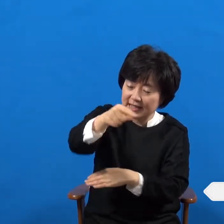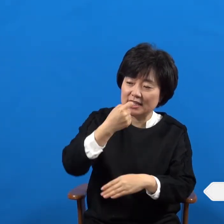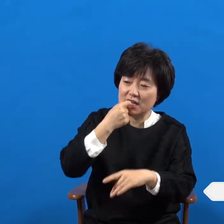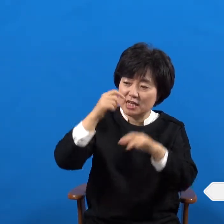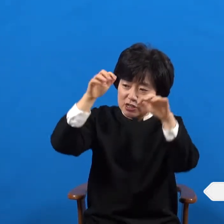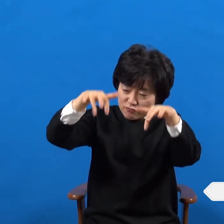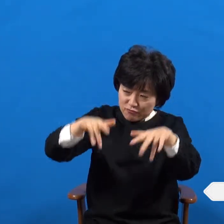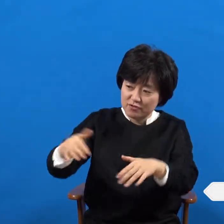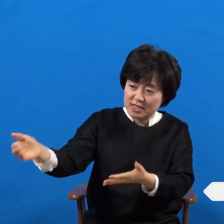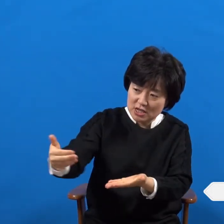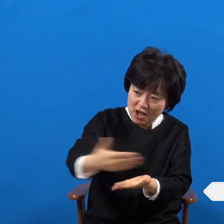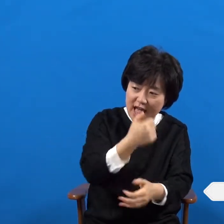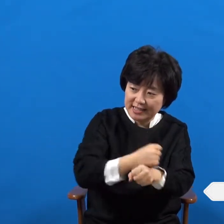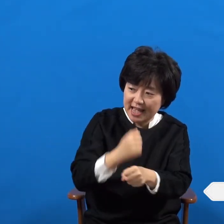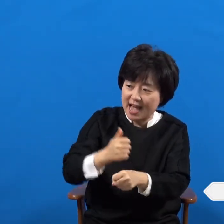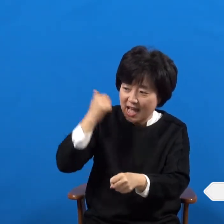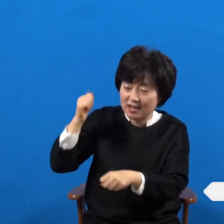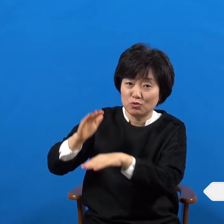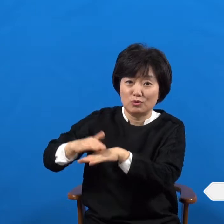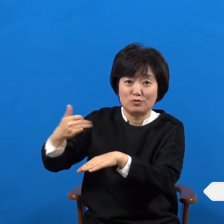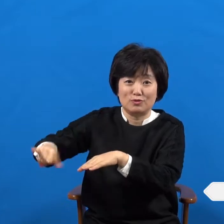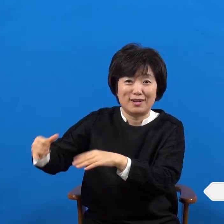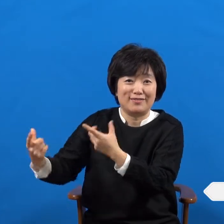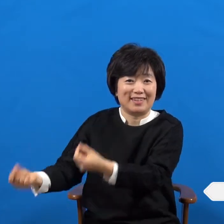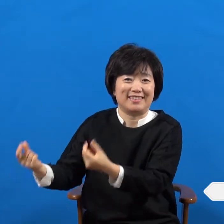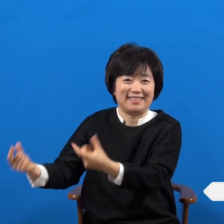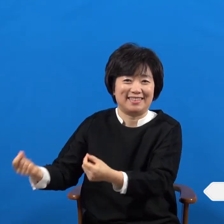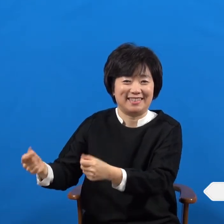눈 치우시더랍니다.